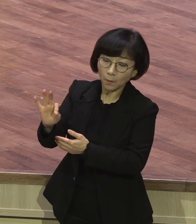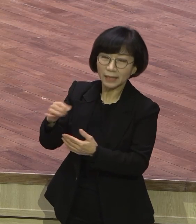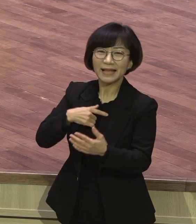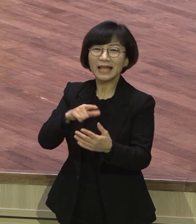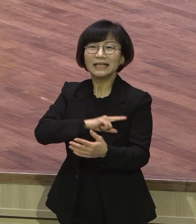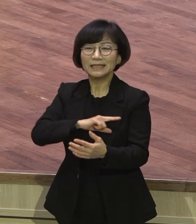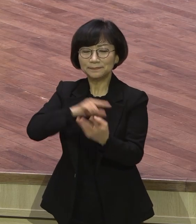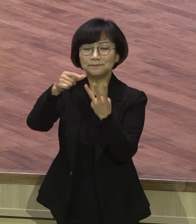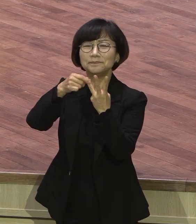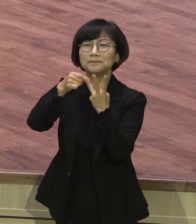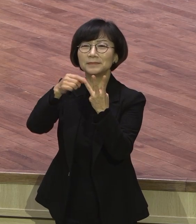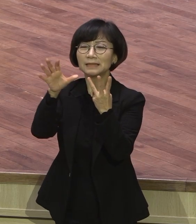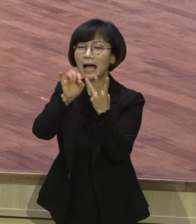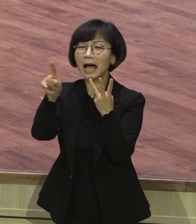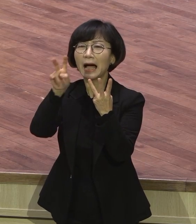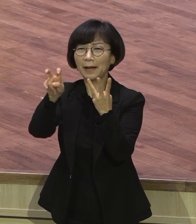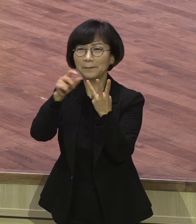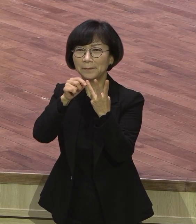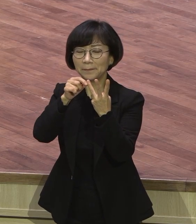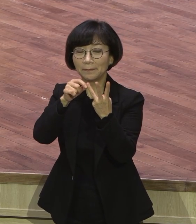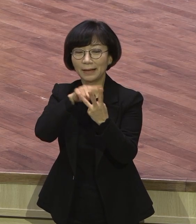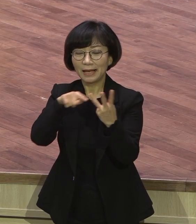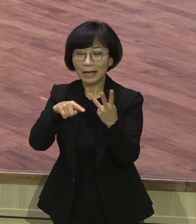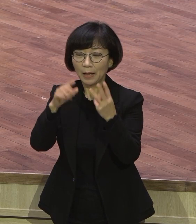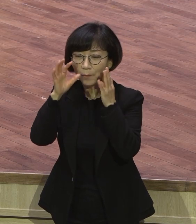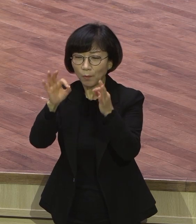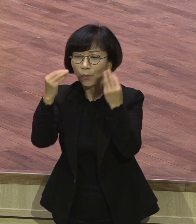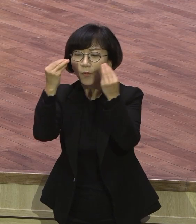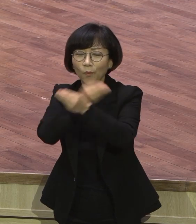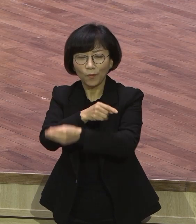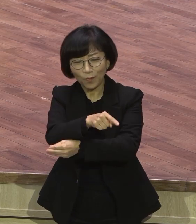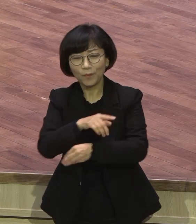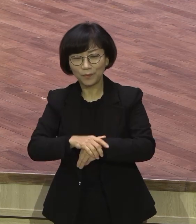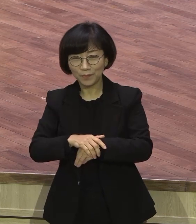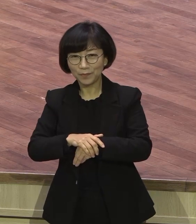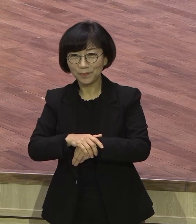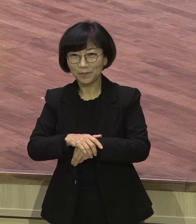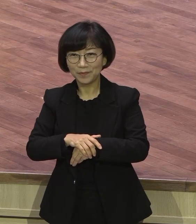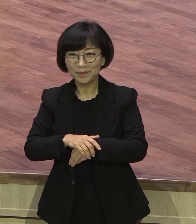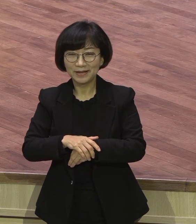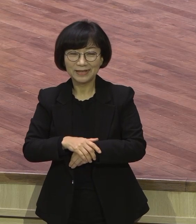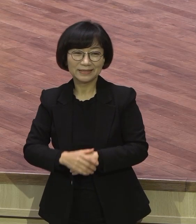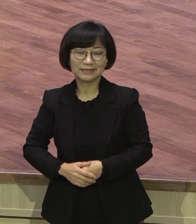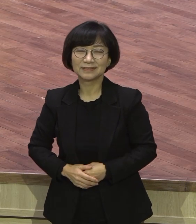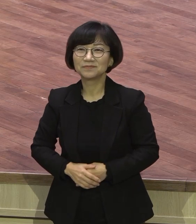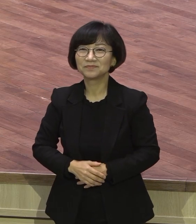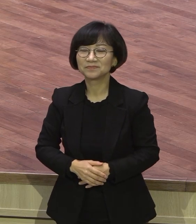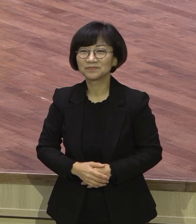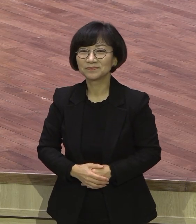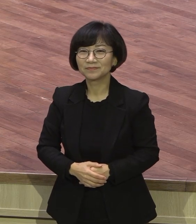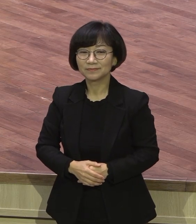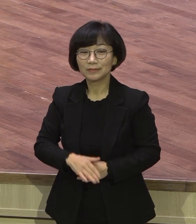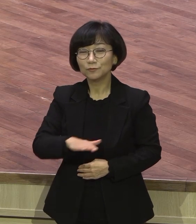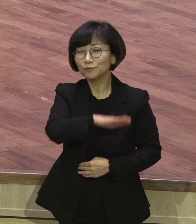해가지고 빚어진 일들이 많이 생기죠. 어떤 경우에는